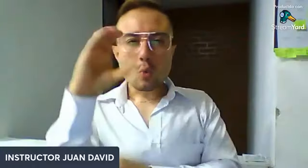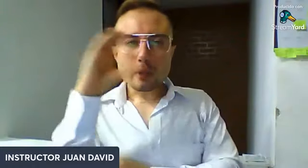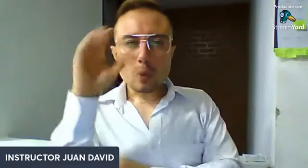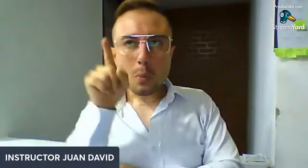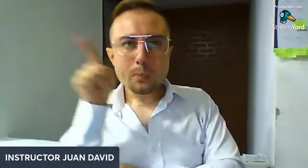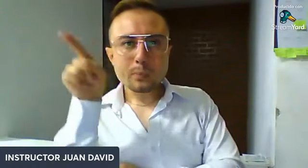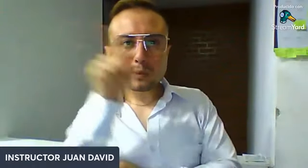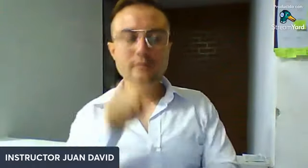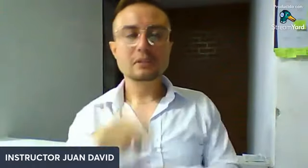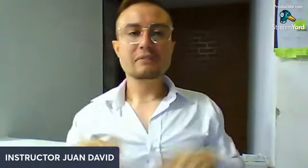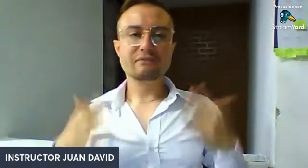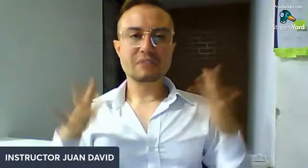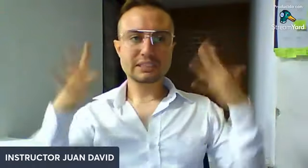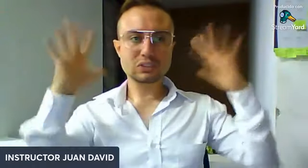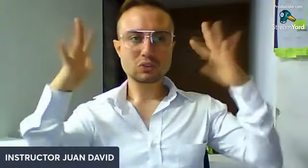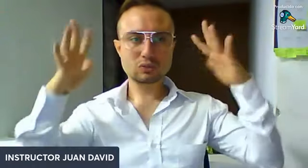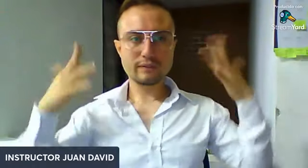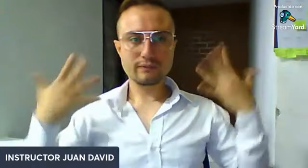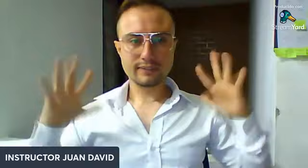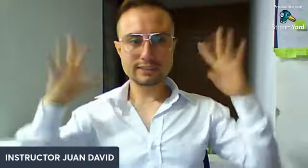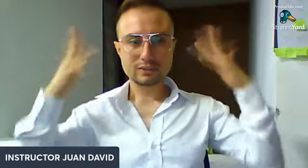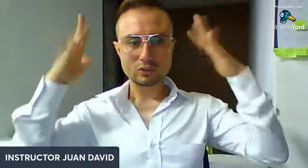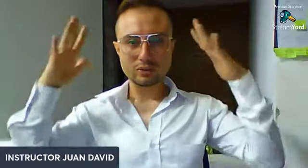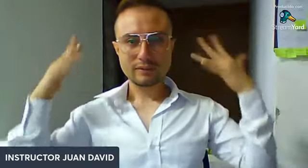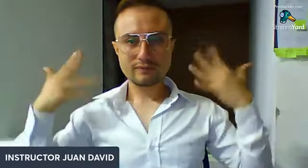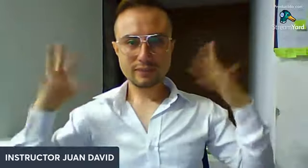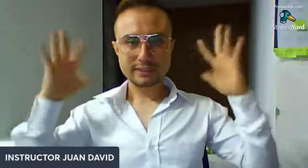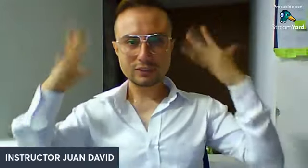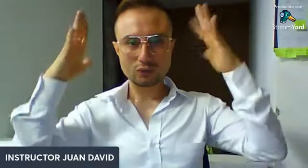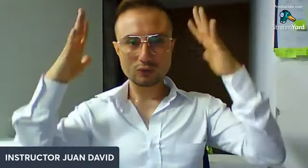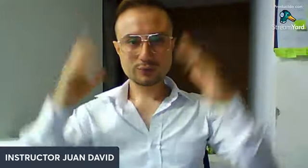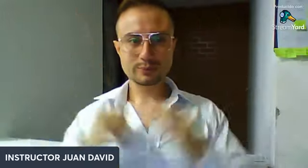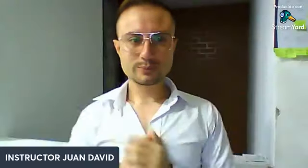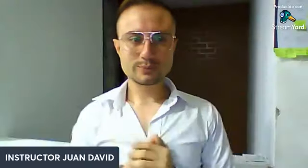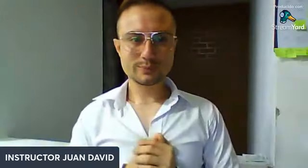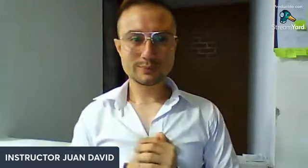Fiesta. Y la segunda, en Colombia le he visto que la utilizan así, fiesta.